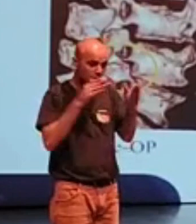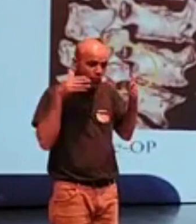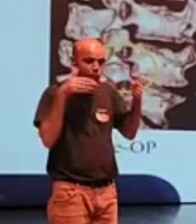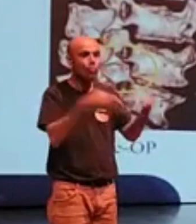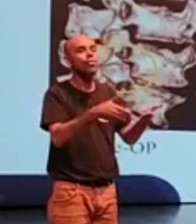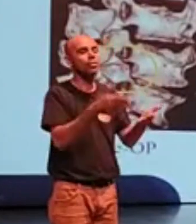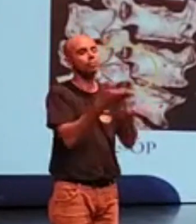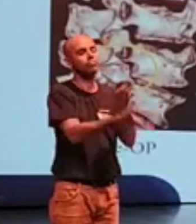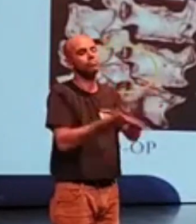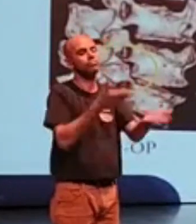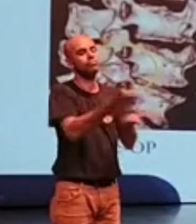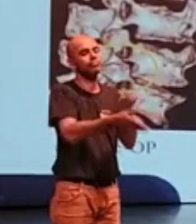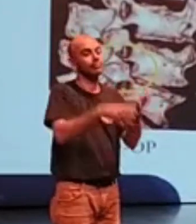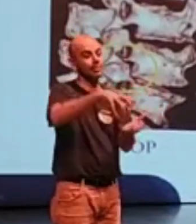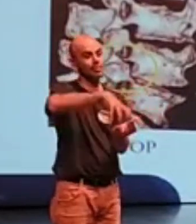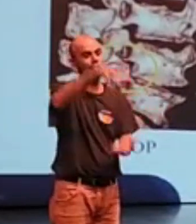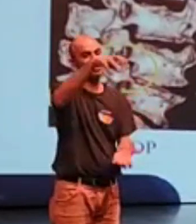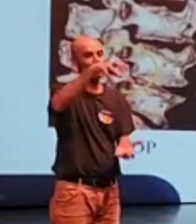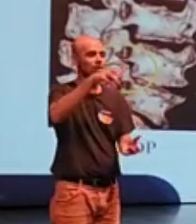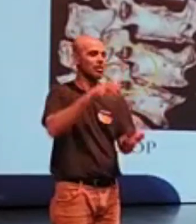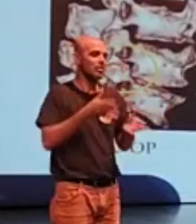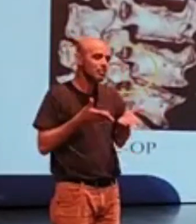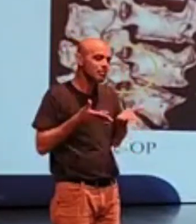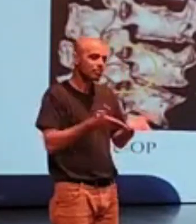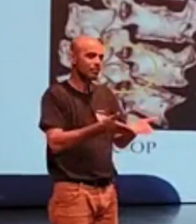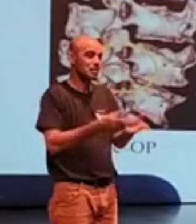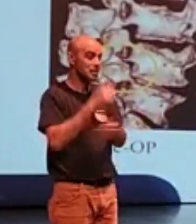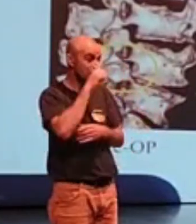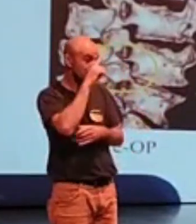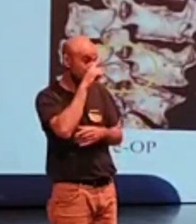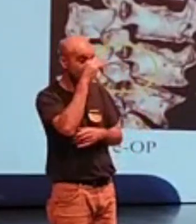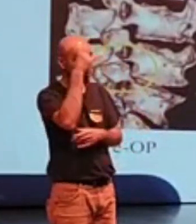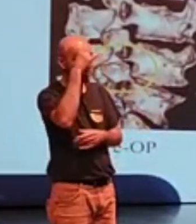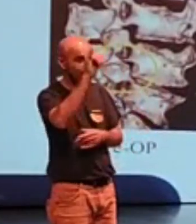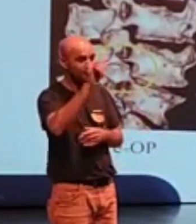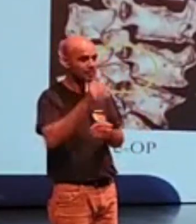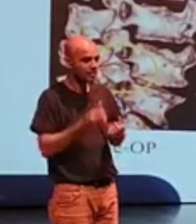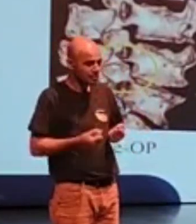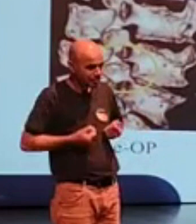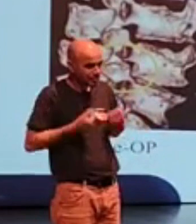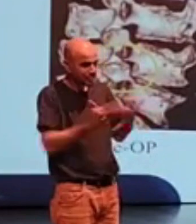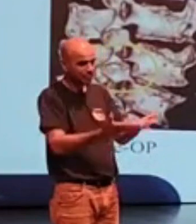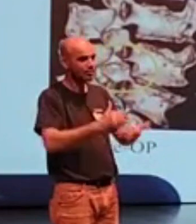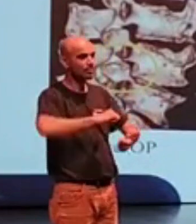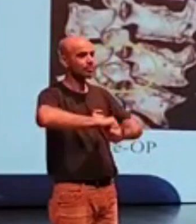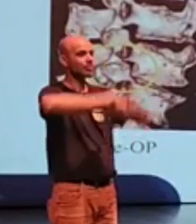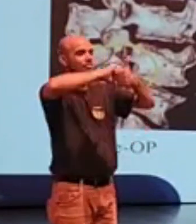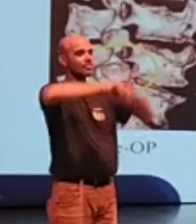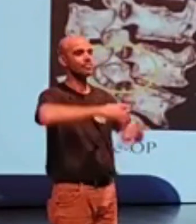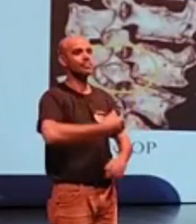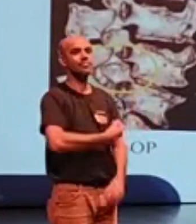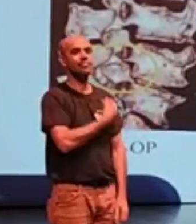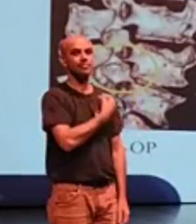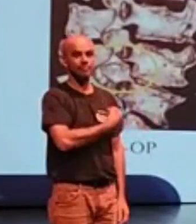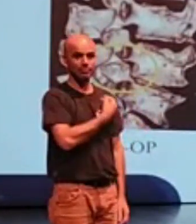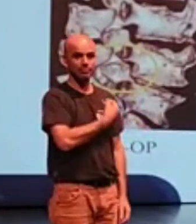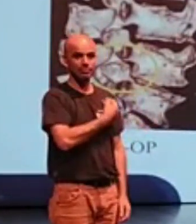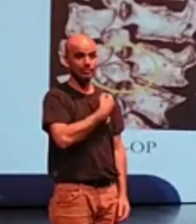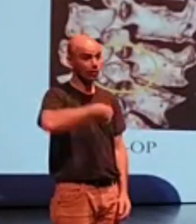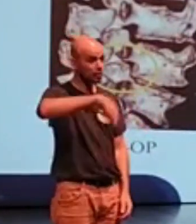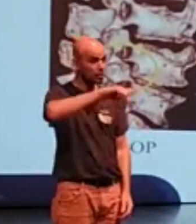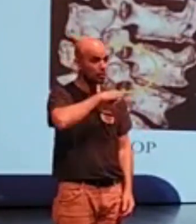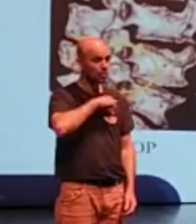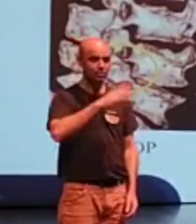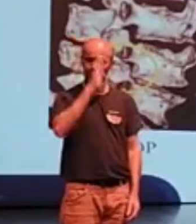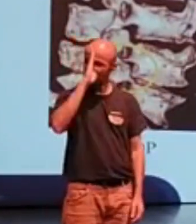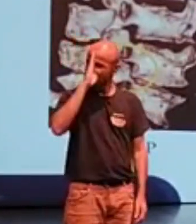suficiente para tratá-los de forma adequada e com mínimos riscos, buscando sempre qualidade de vida. Isso que todos nós preconizamos,